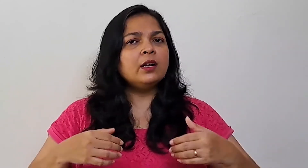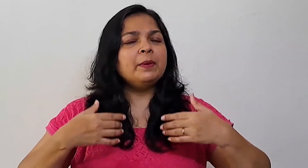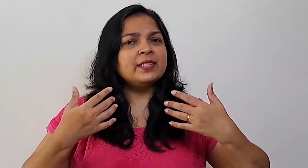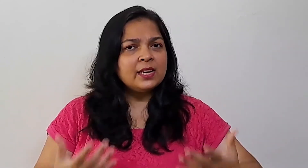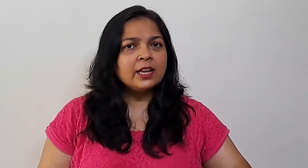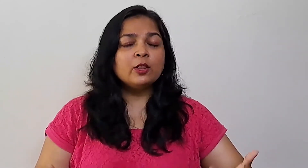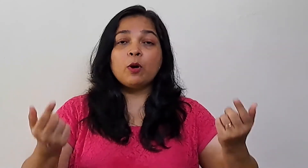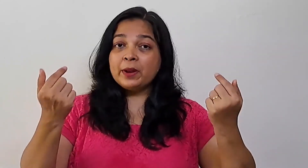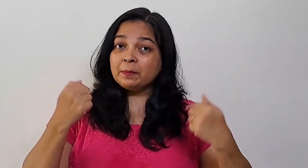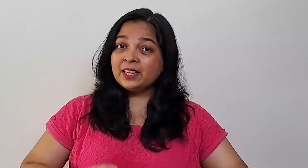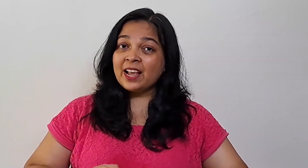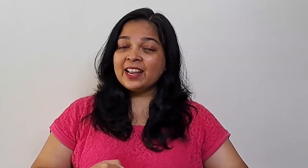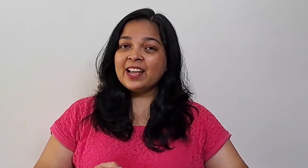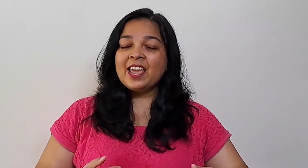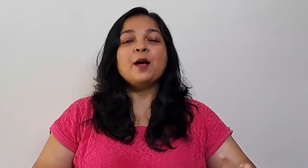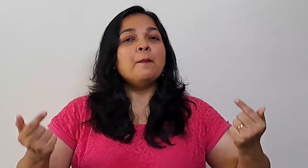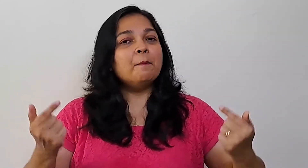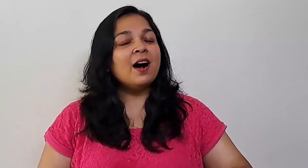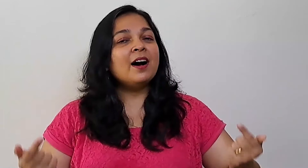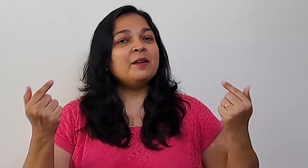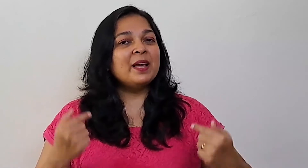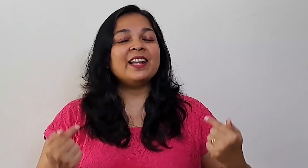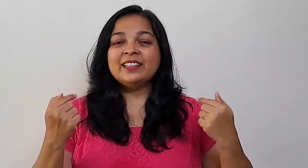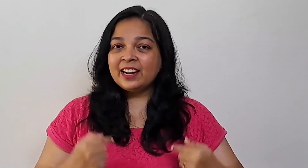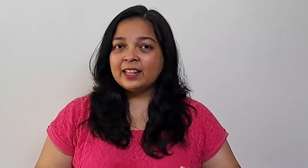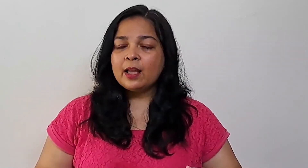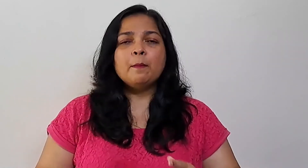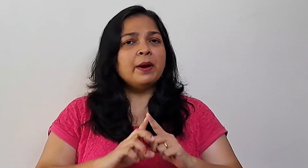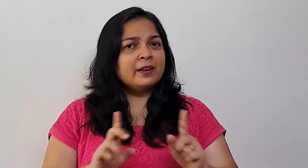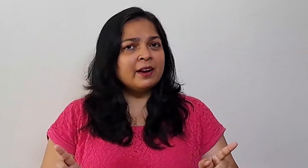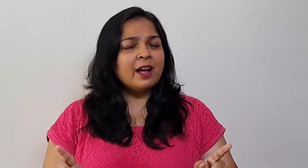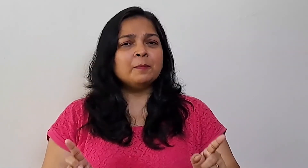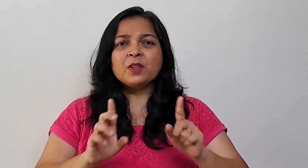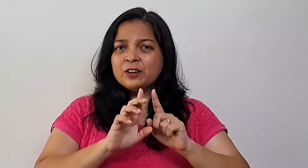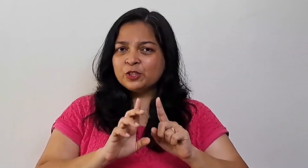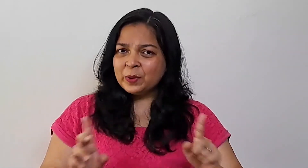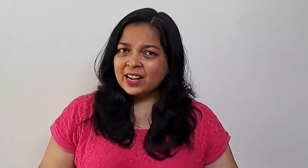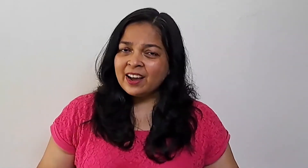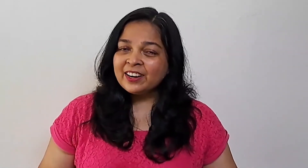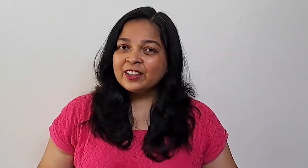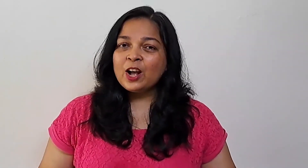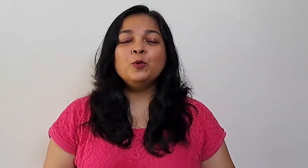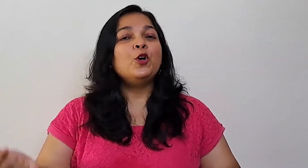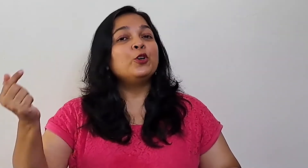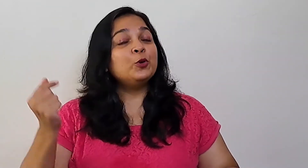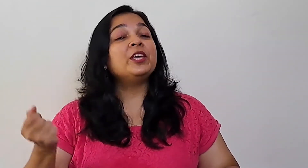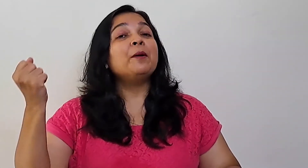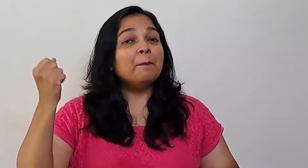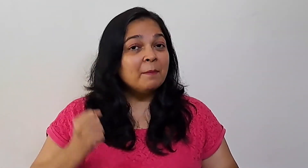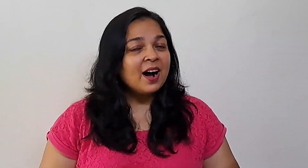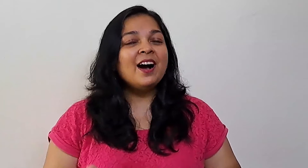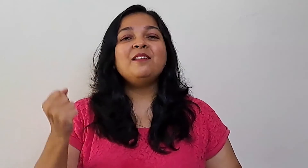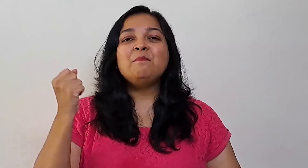कि जे तुहानू इदां लगे तो तुसी अपने आप तो की कहना आ, महान मेरे अंदर रहिंदा आ, मैं डरना ते स्वीकार करदा आ